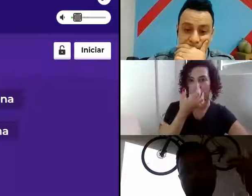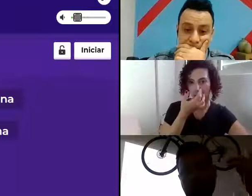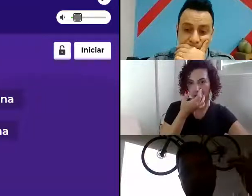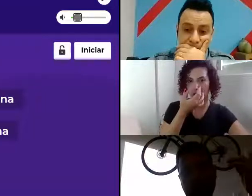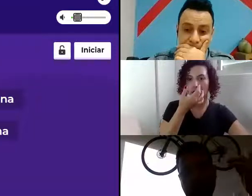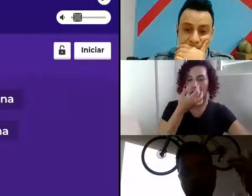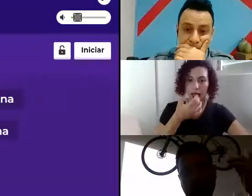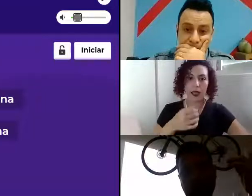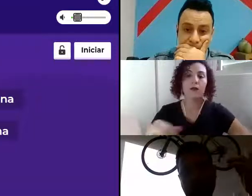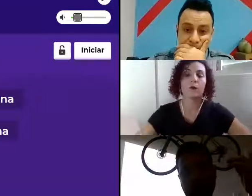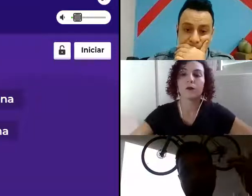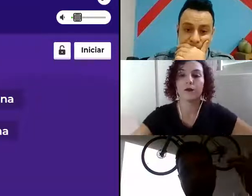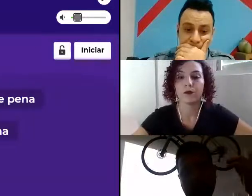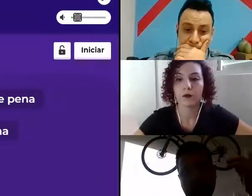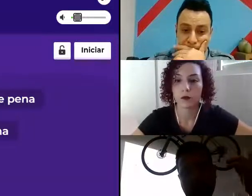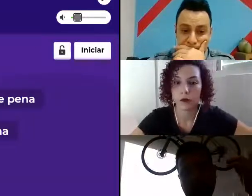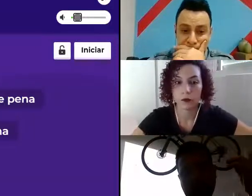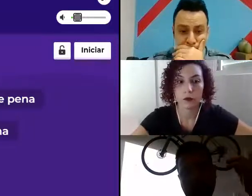tela também, tá?